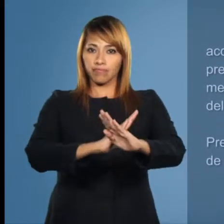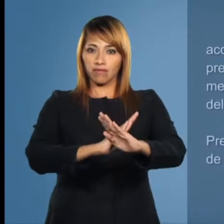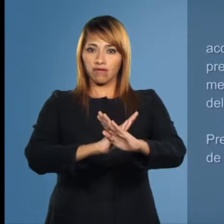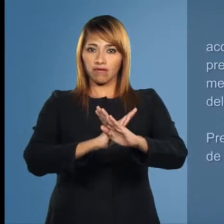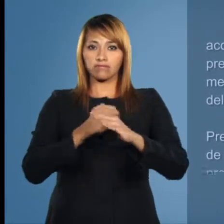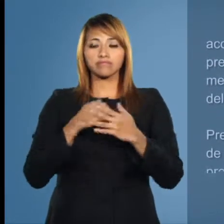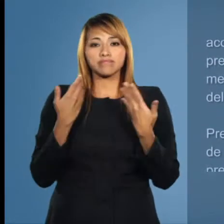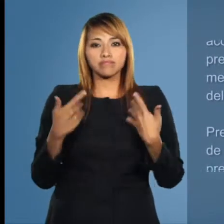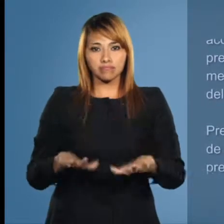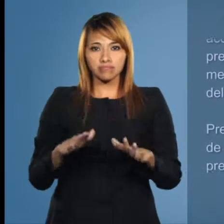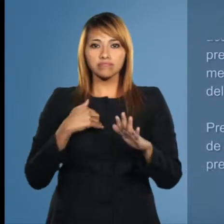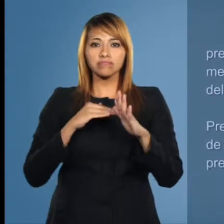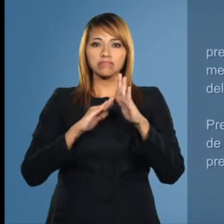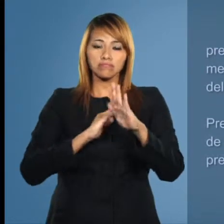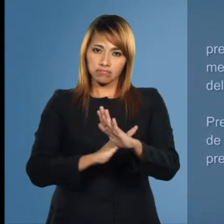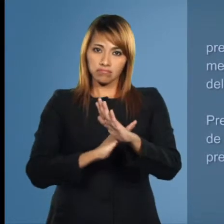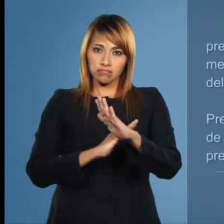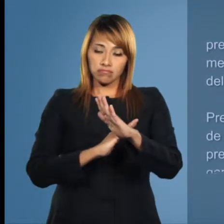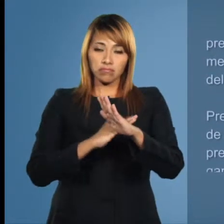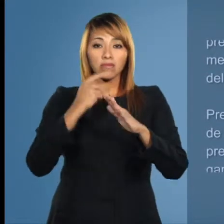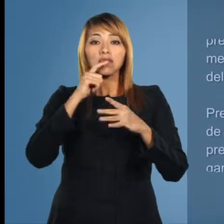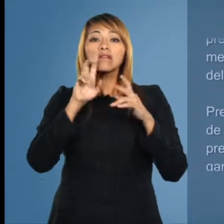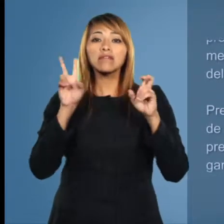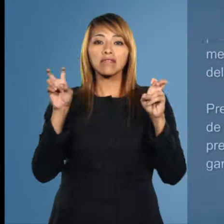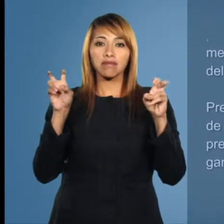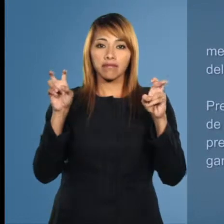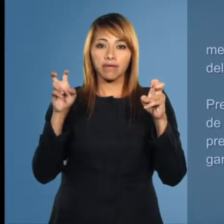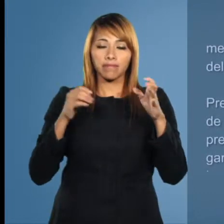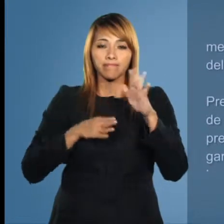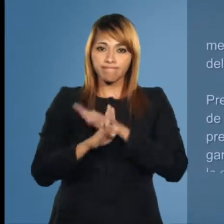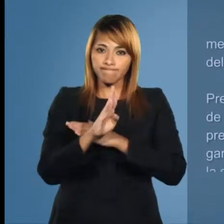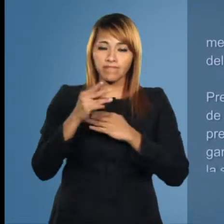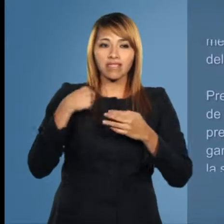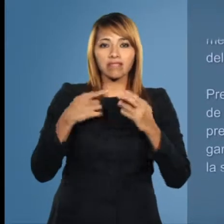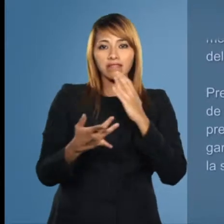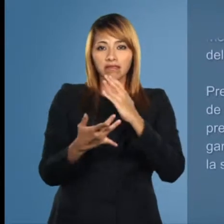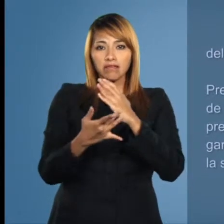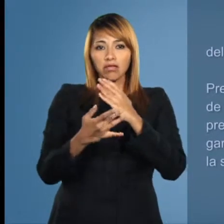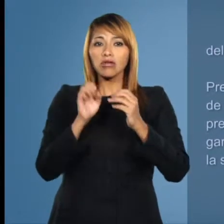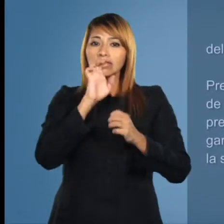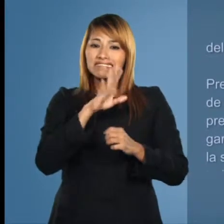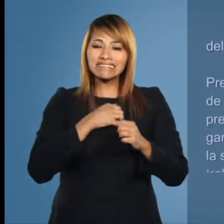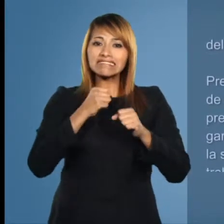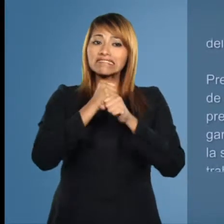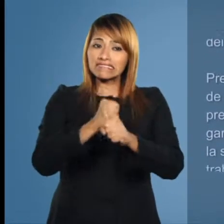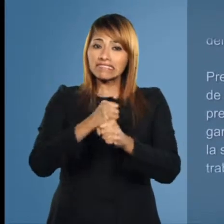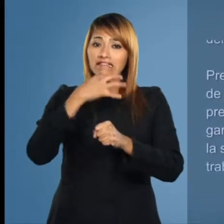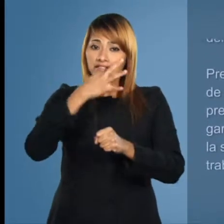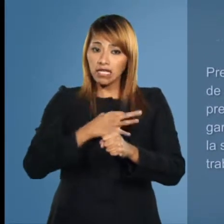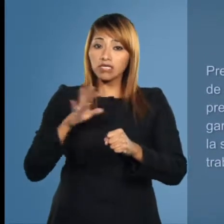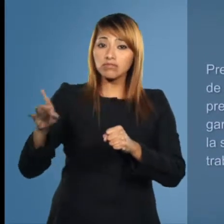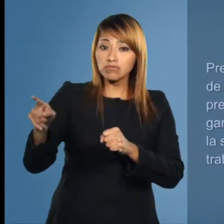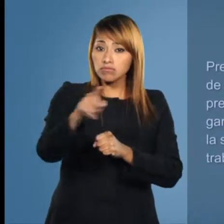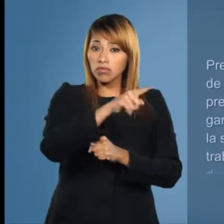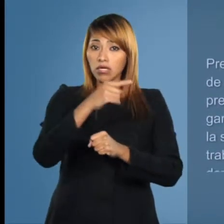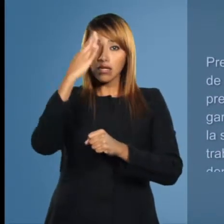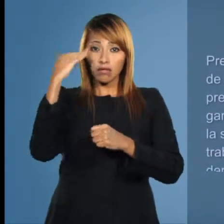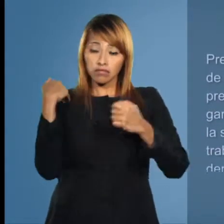Prevención. Determinación de medidas de carácter preventivo y técnico que garanticen razonablemente la seguridad y salud de